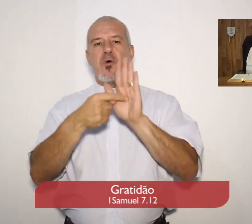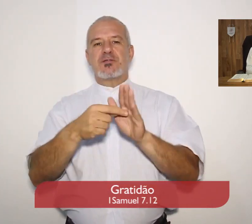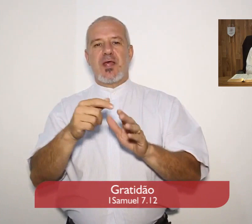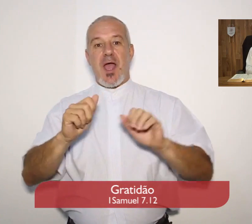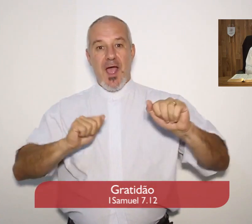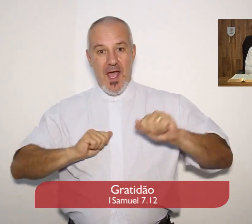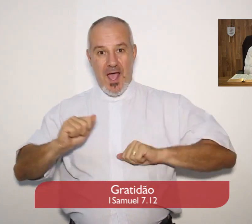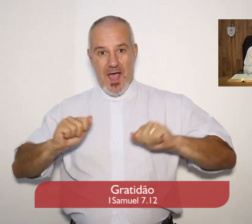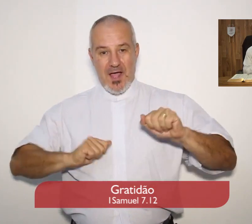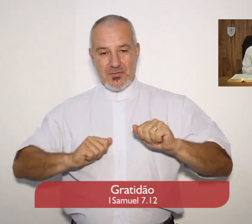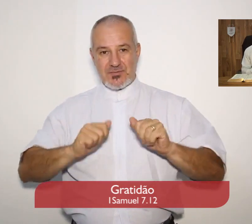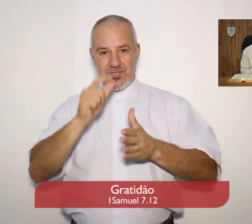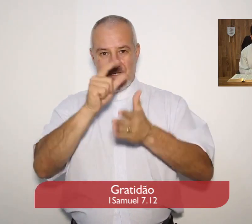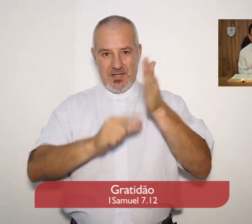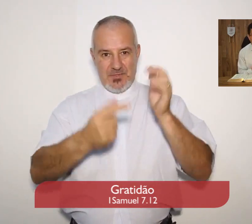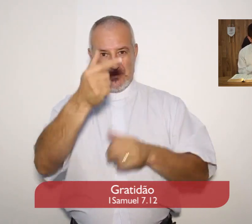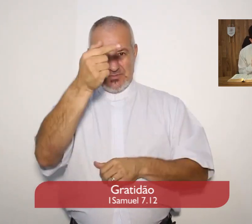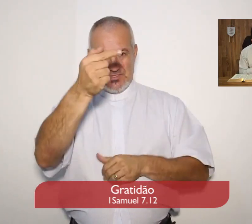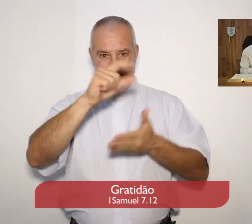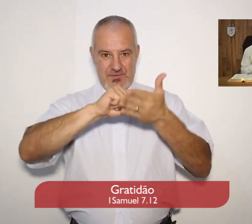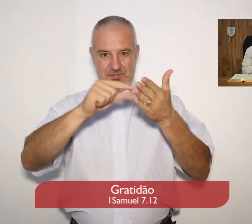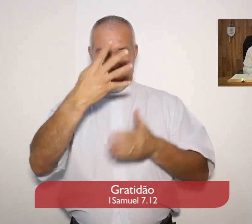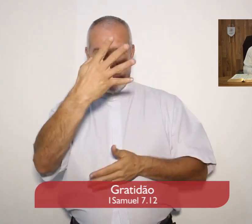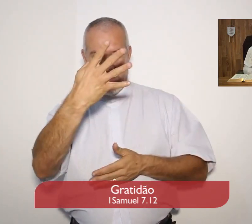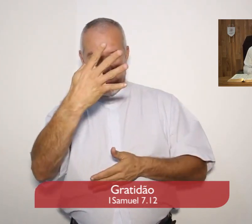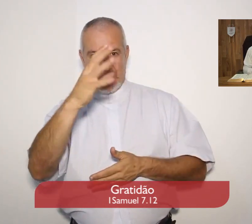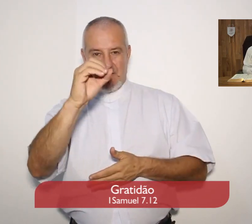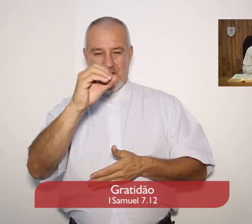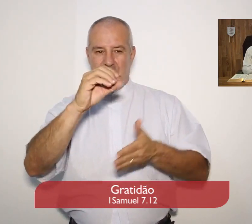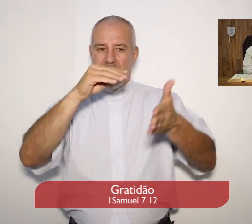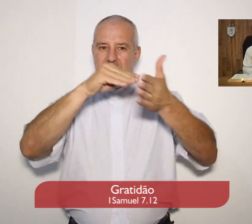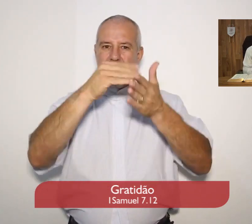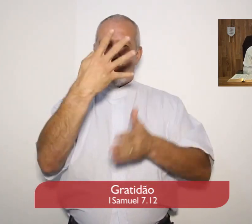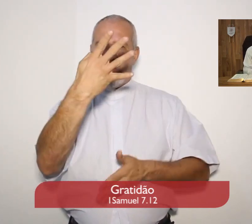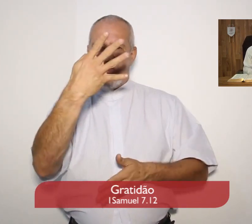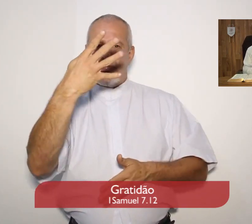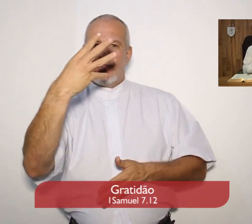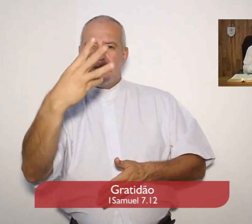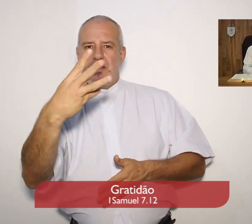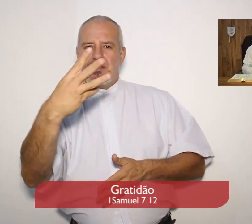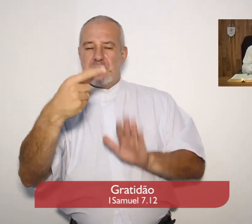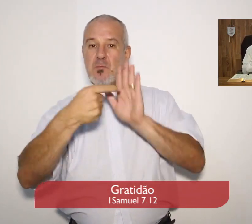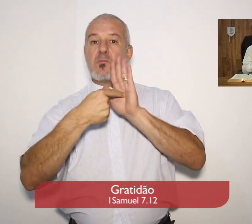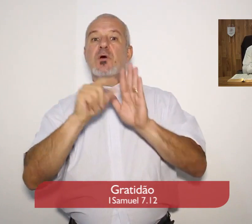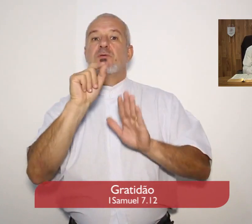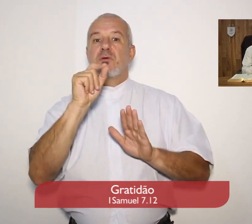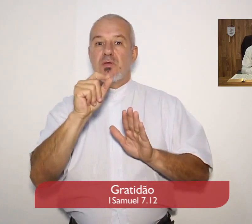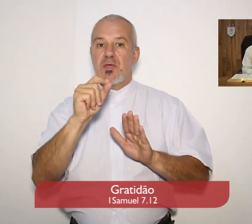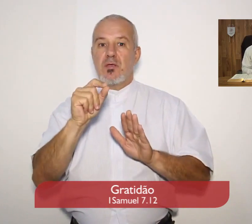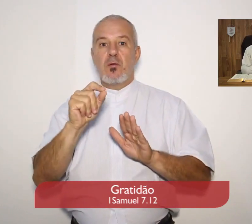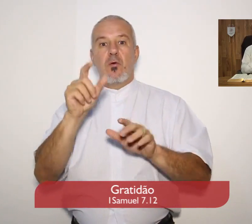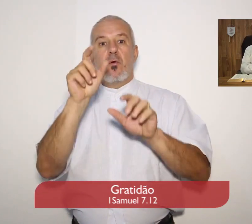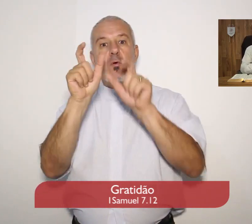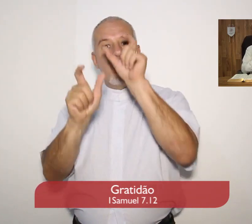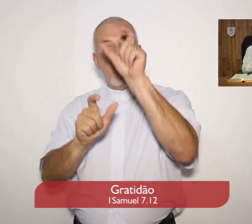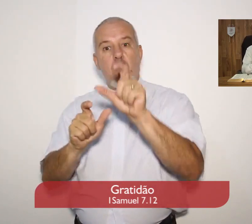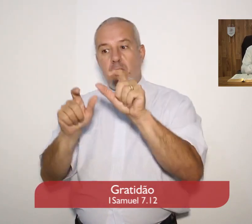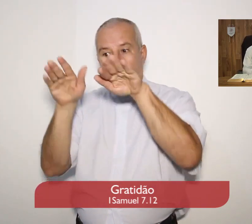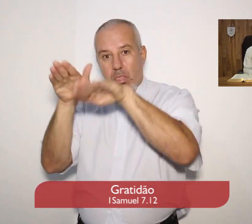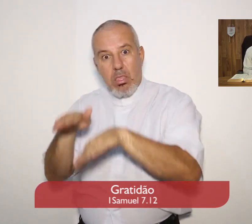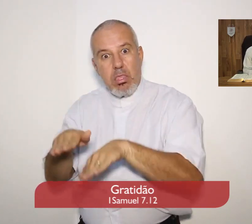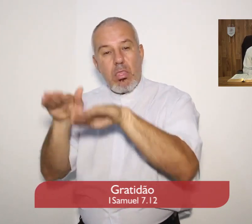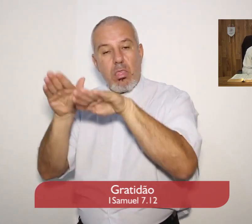de 40 a 43. No tempo de Samuel surge crítica severa contra